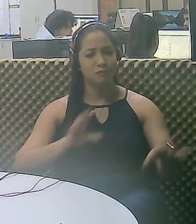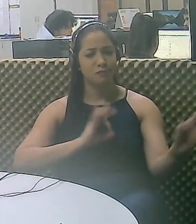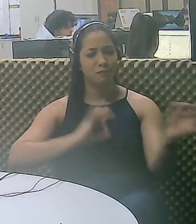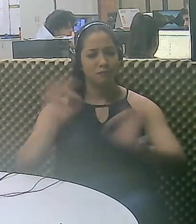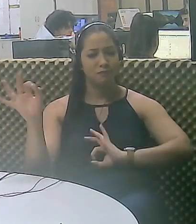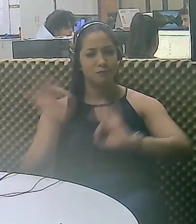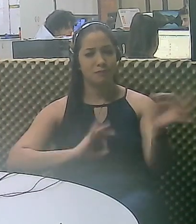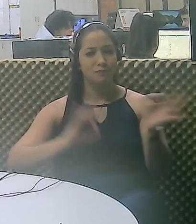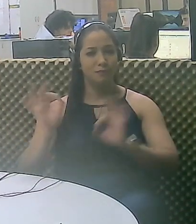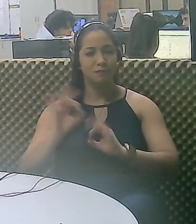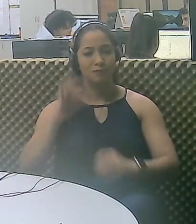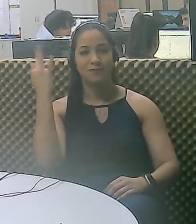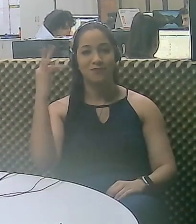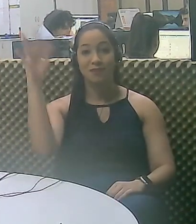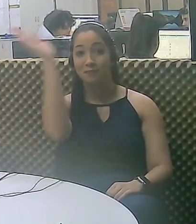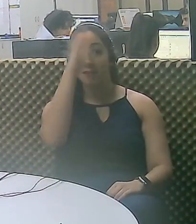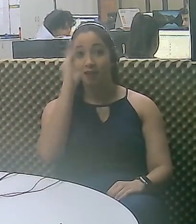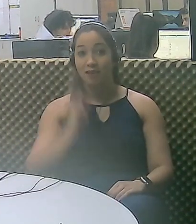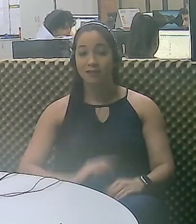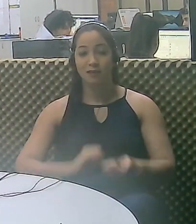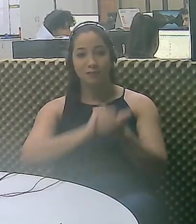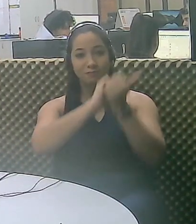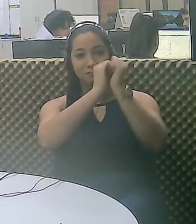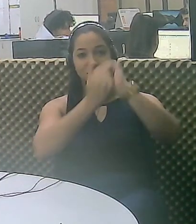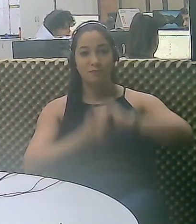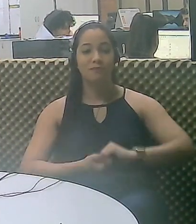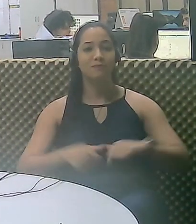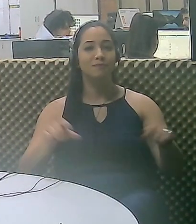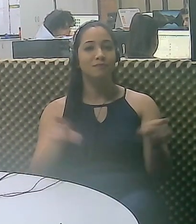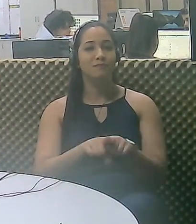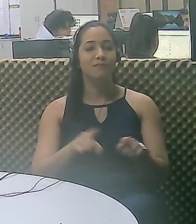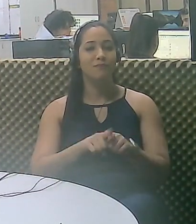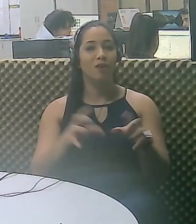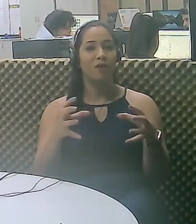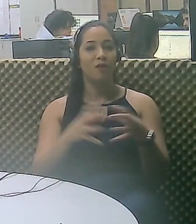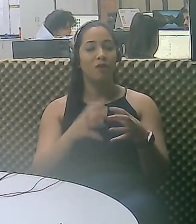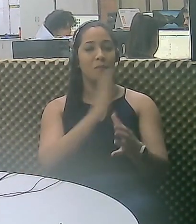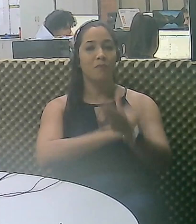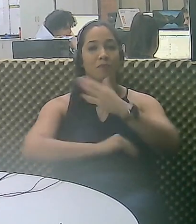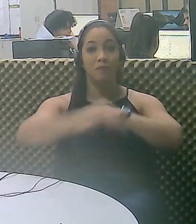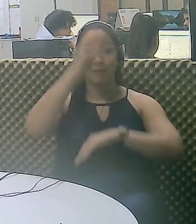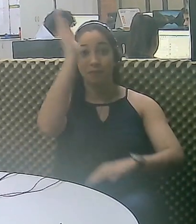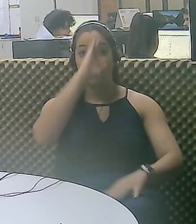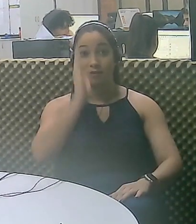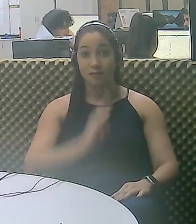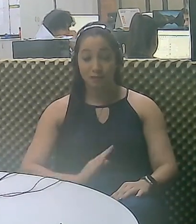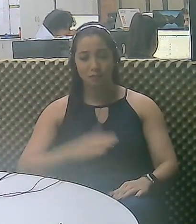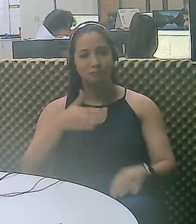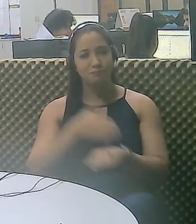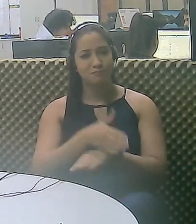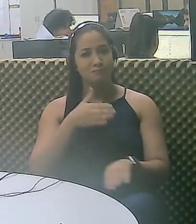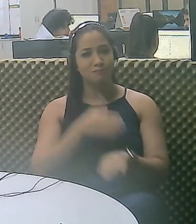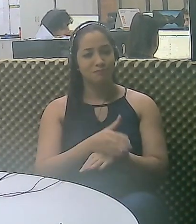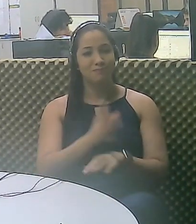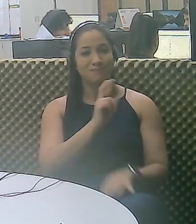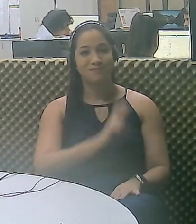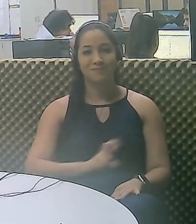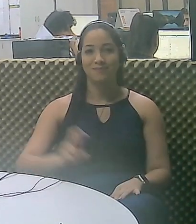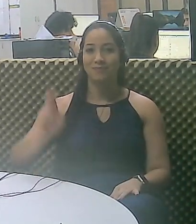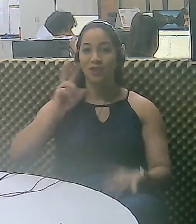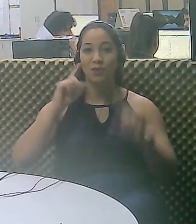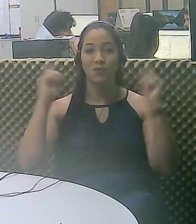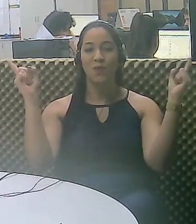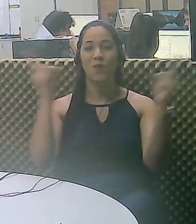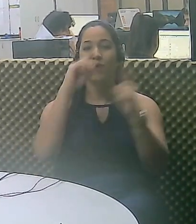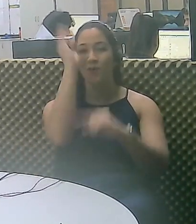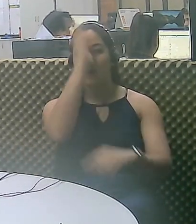organizada pela Confederação Brasileira de Atletismo e pelo Comitê Paralímpico Brasileiro, com a participação de representantes de todo